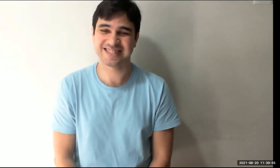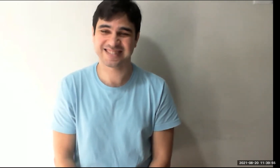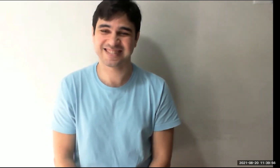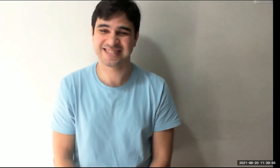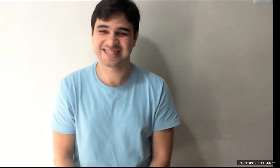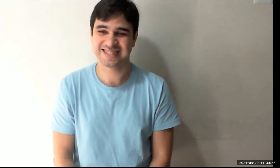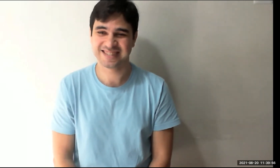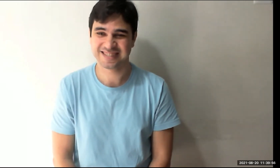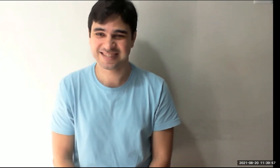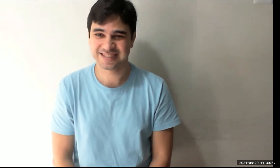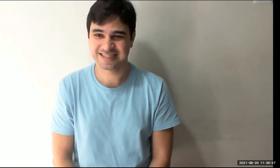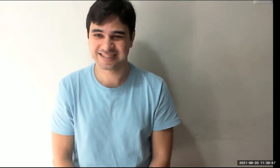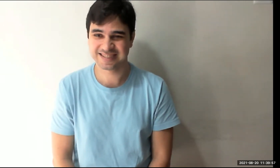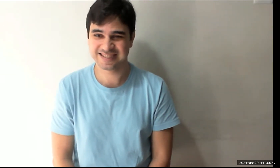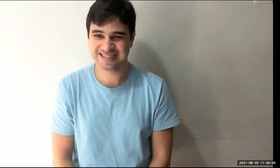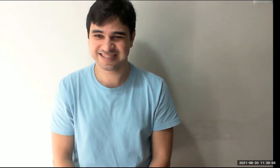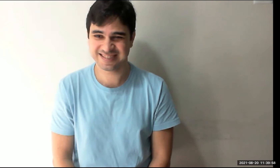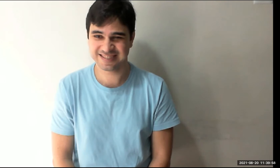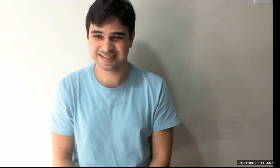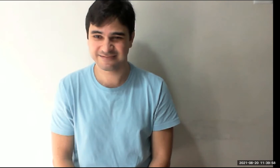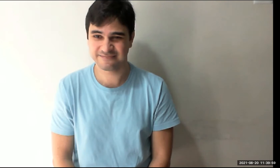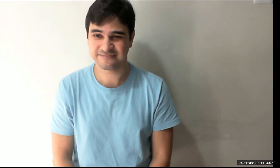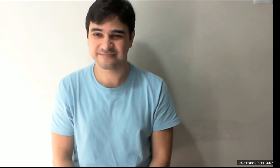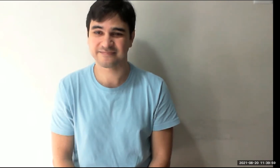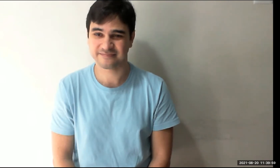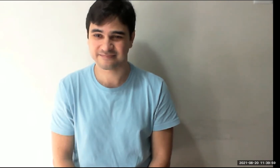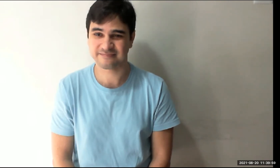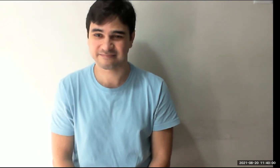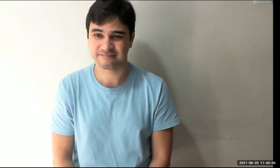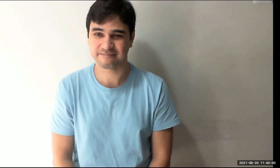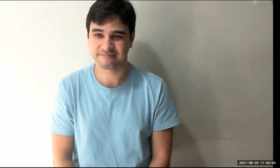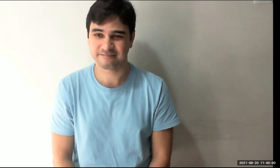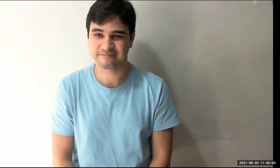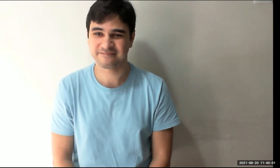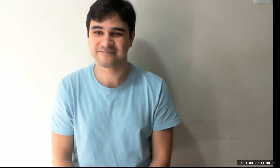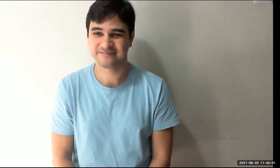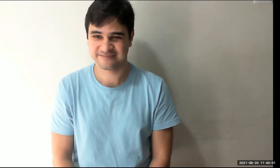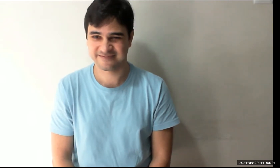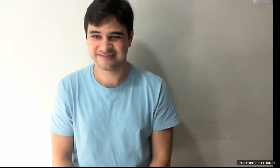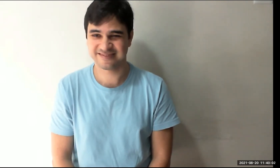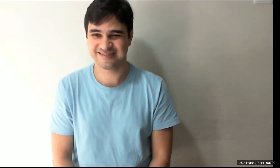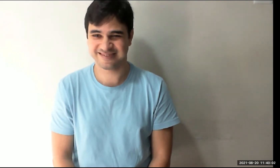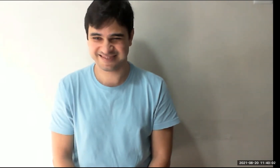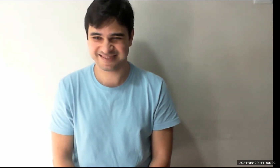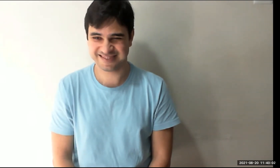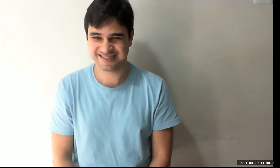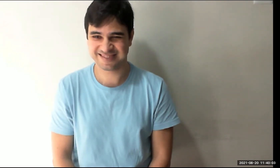Projetos futuros seus, se você quiser, né? Então, parabéns pela sua palestra, agradeço os